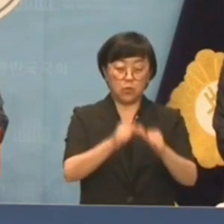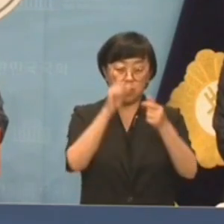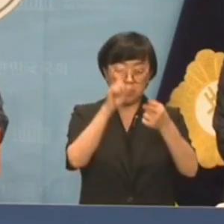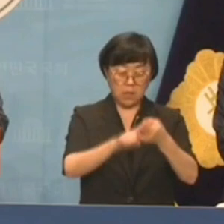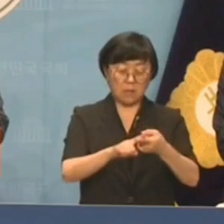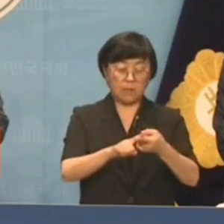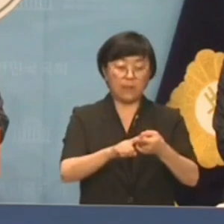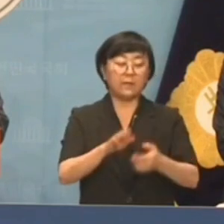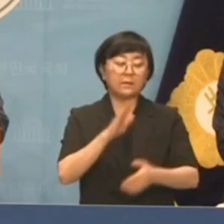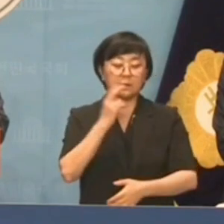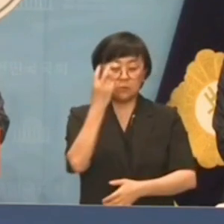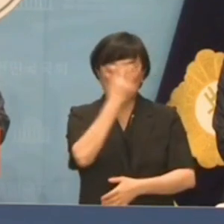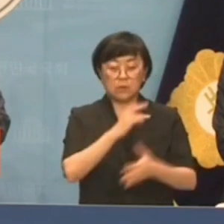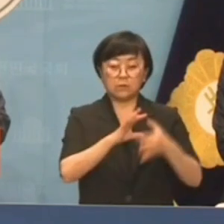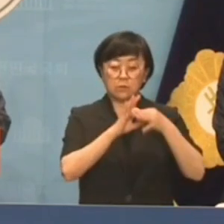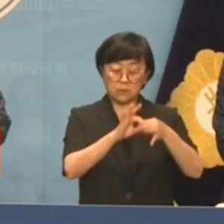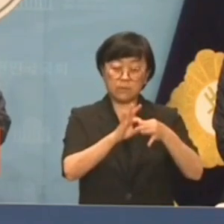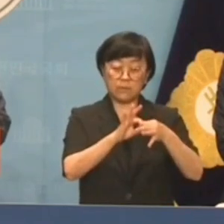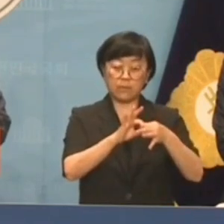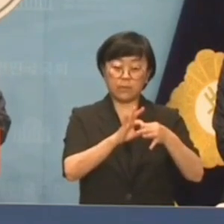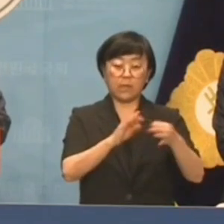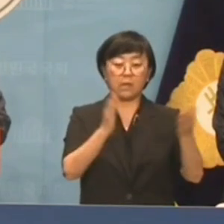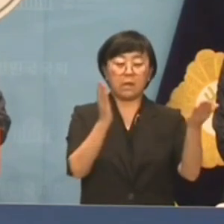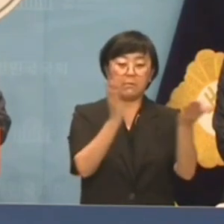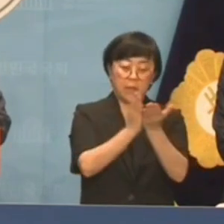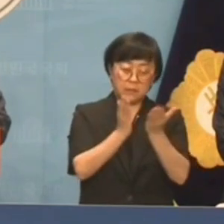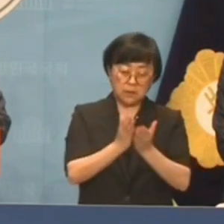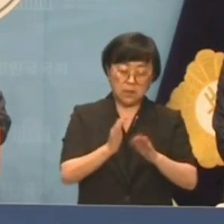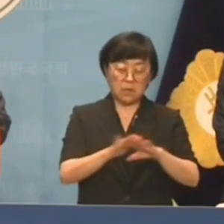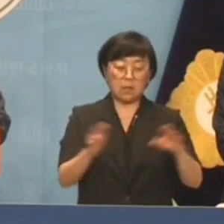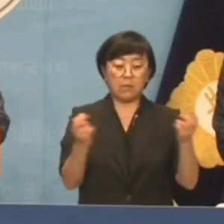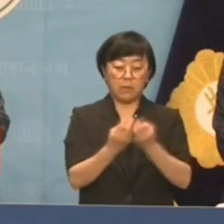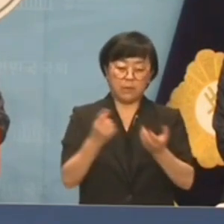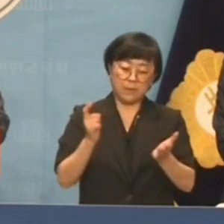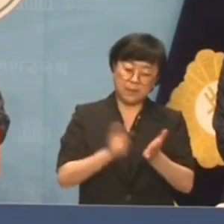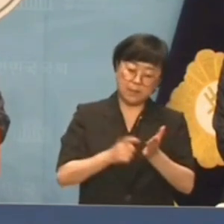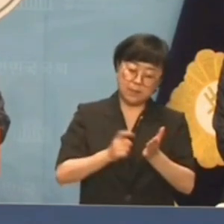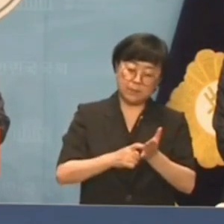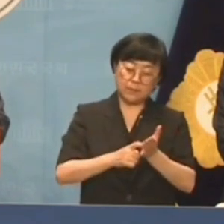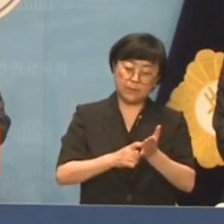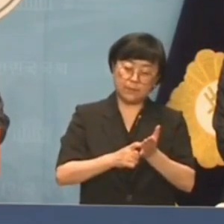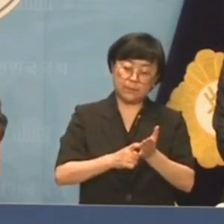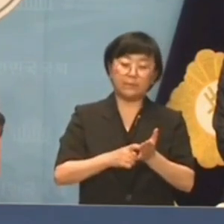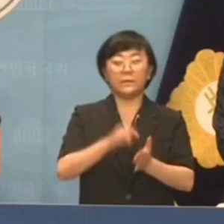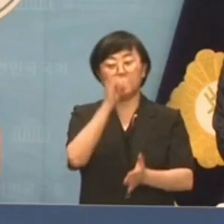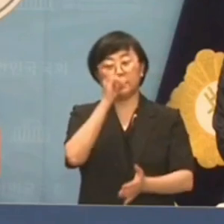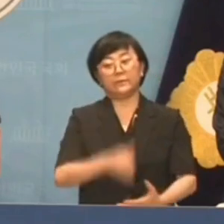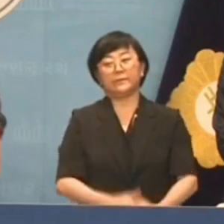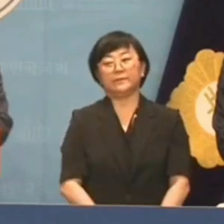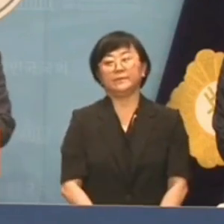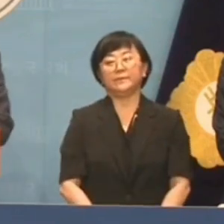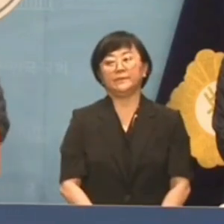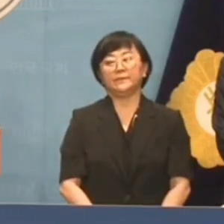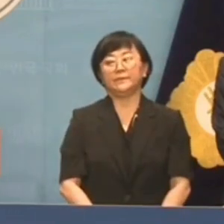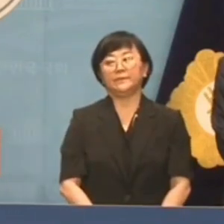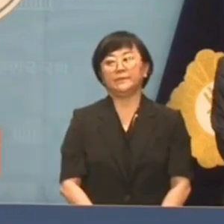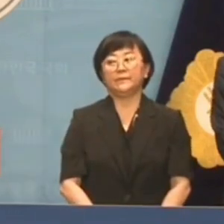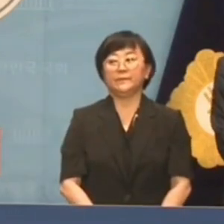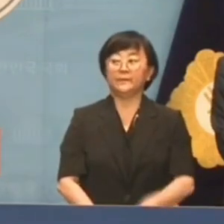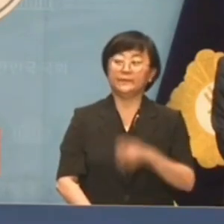대한 실태 조사를 통해서 그에 맞는 대책 마련이 시급하다고 볼 수 있습니다.